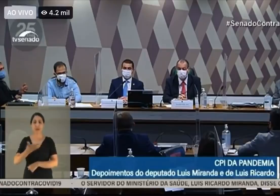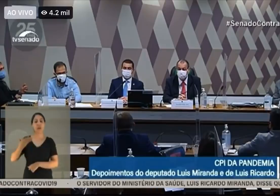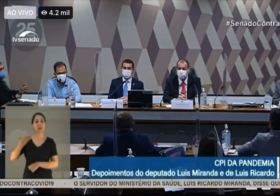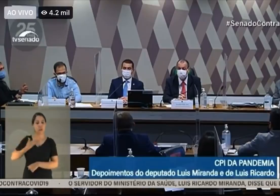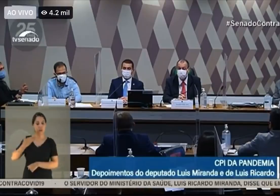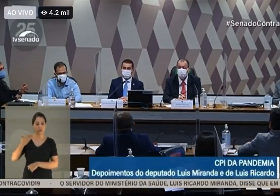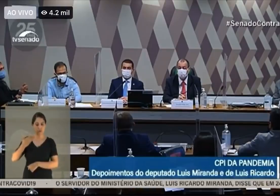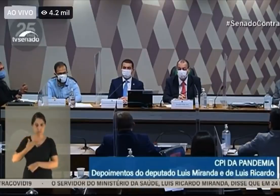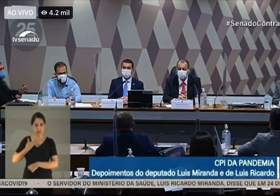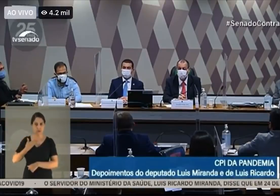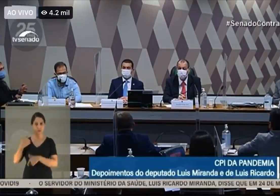Servidor,